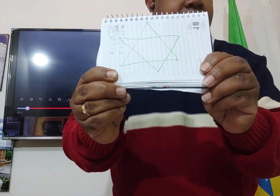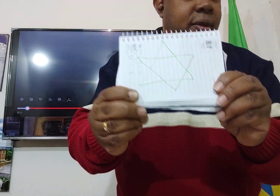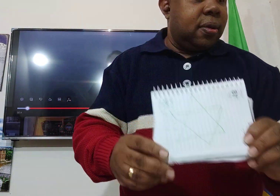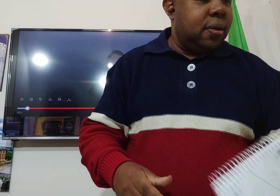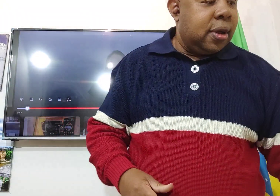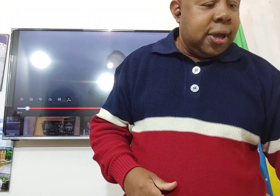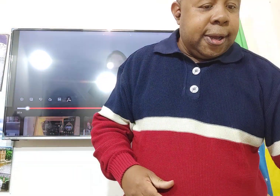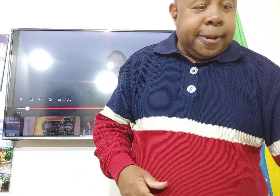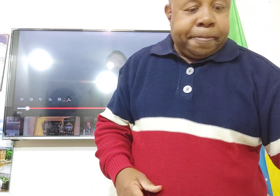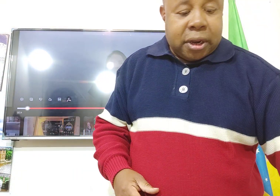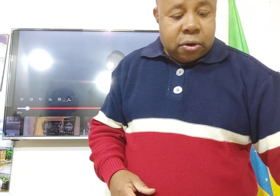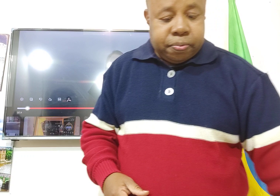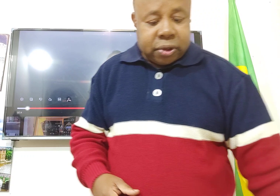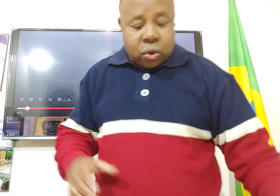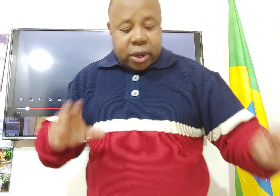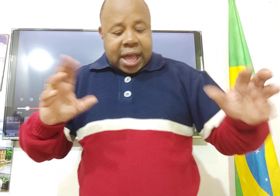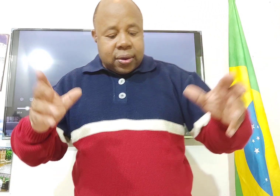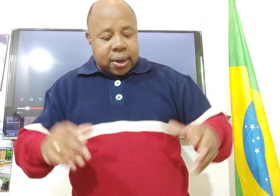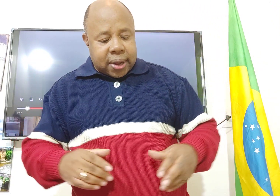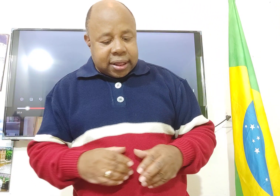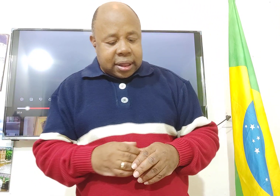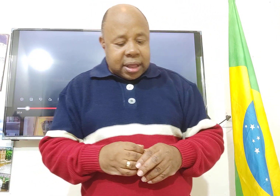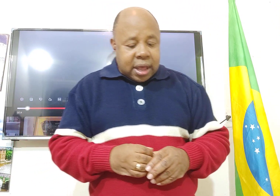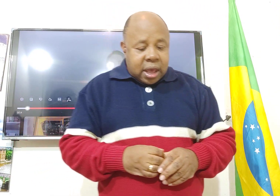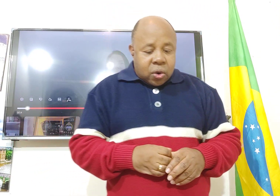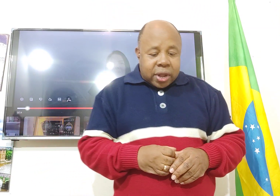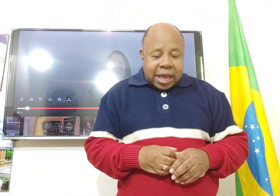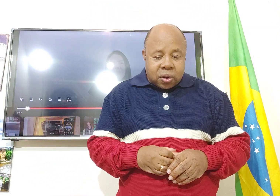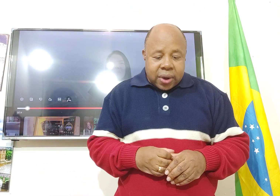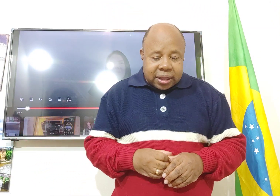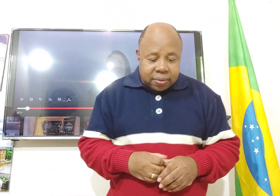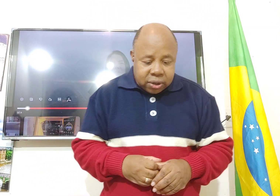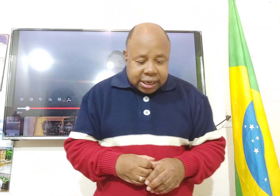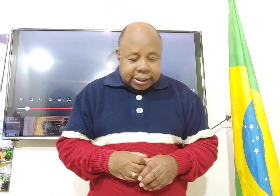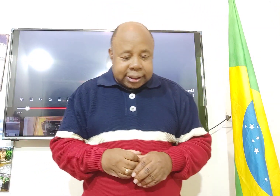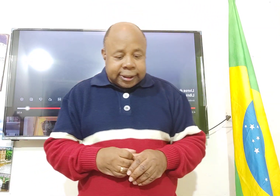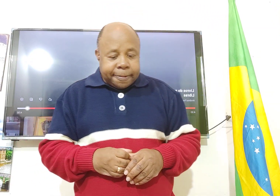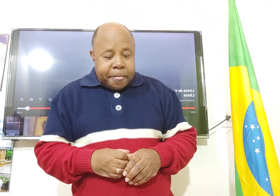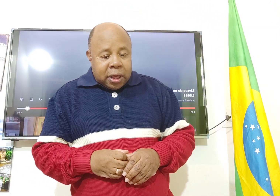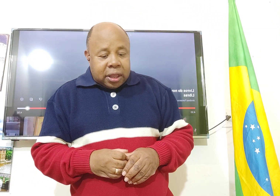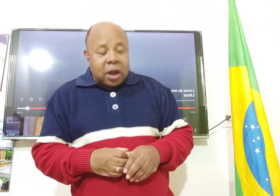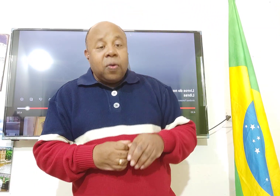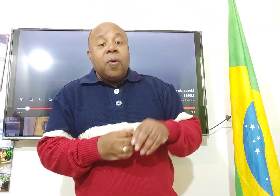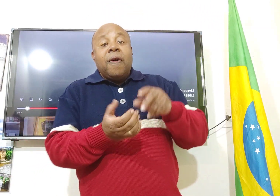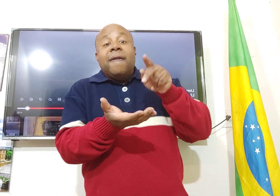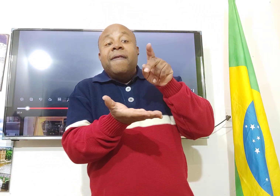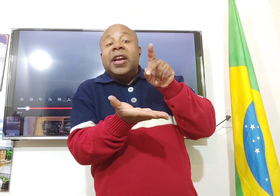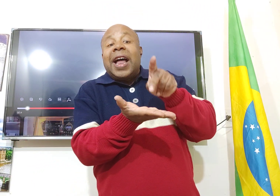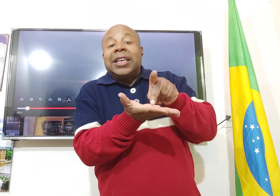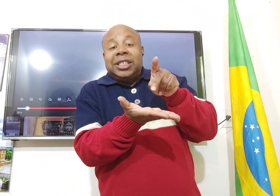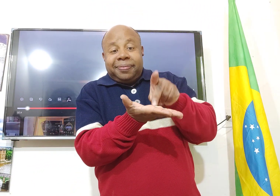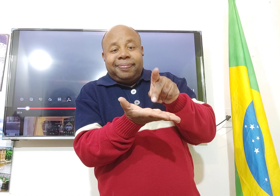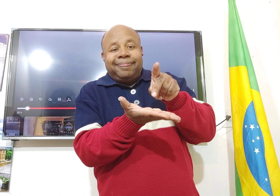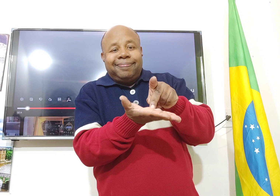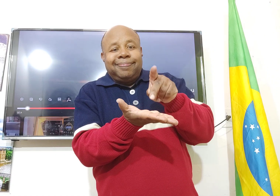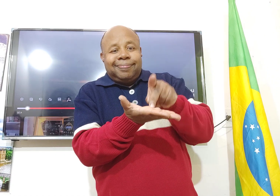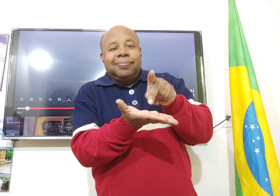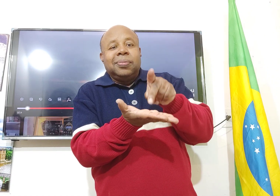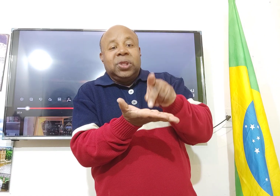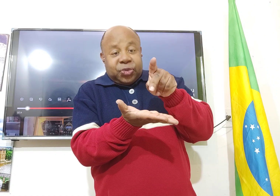isso. Entendeu? Então, cuidado com essas mudanças. Então, verdade. De